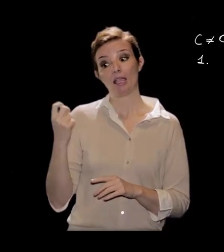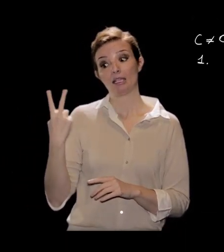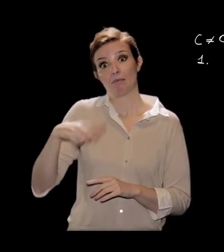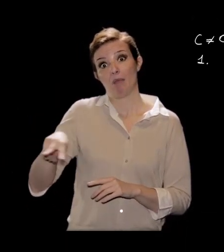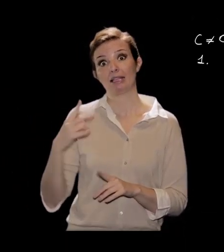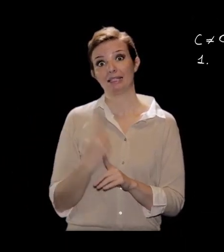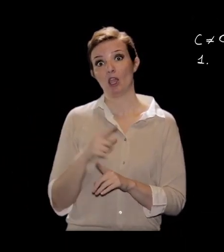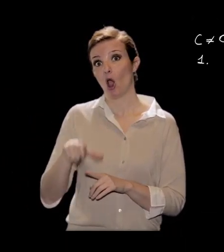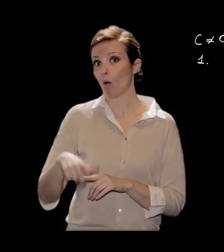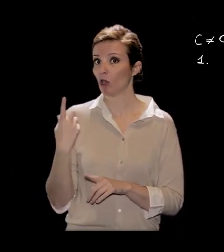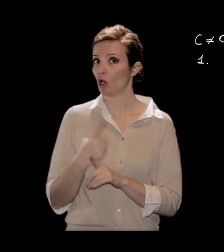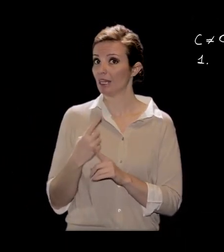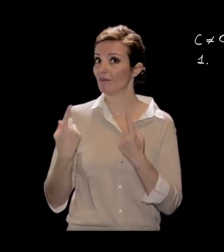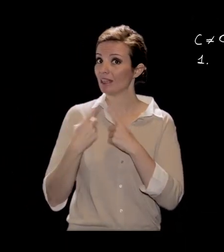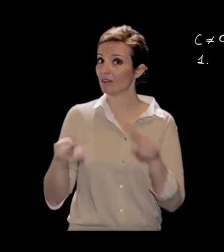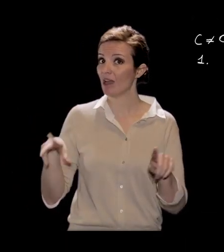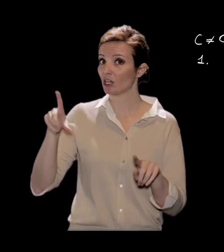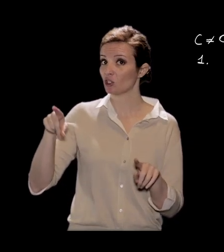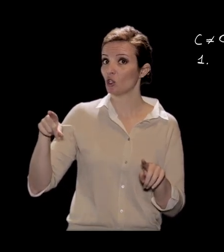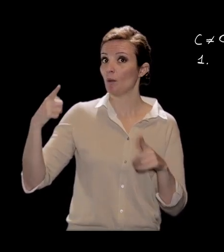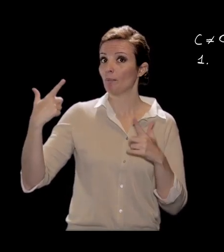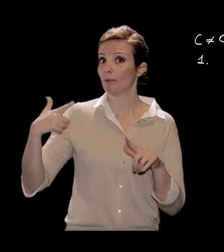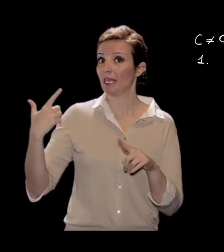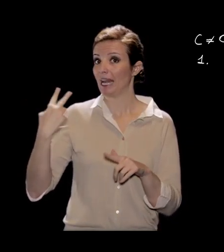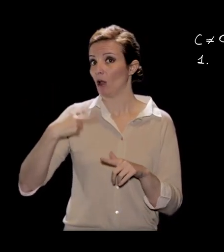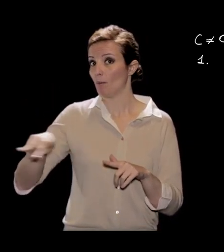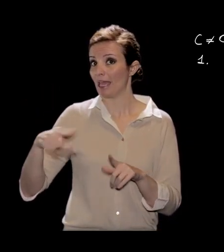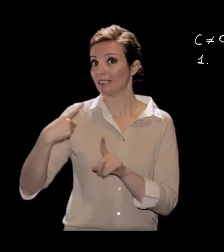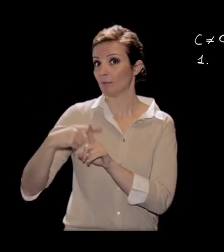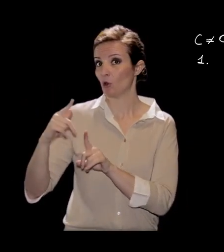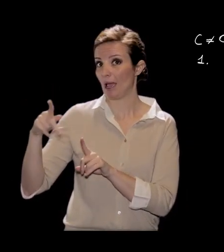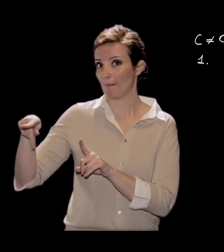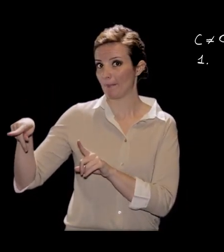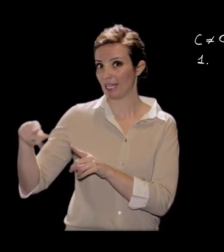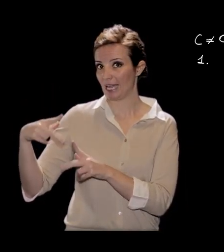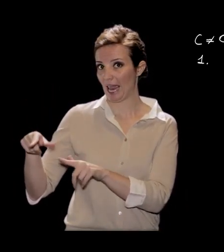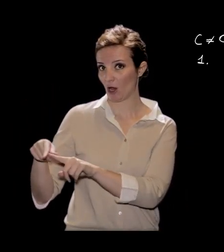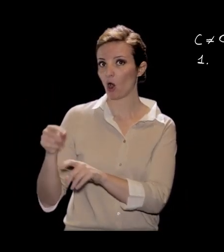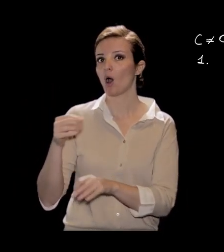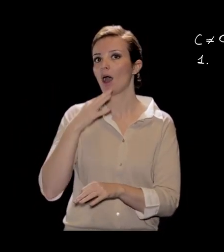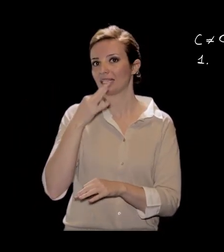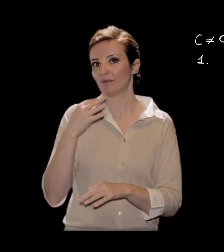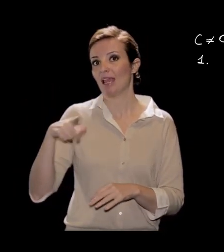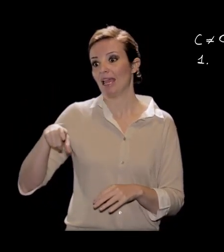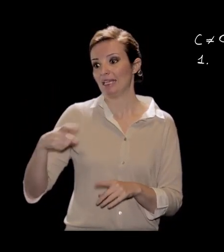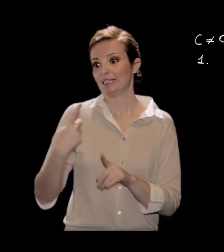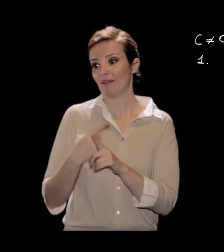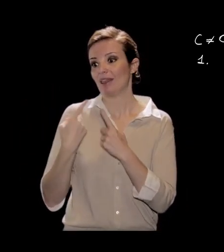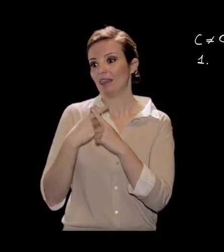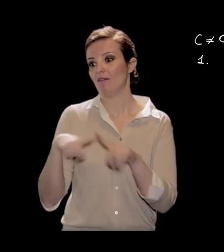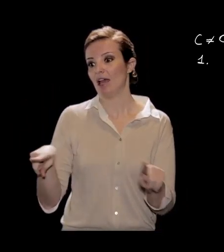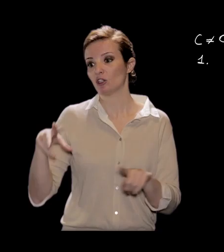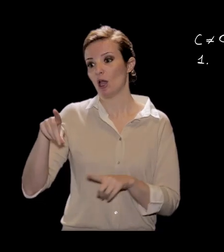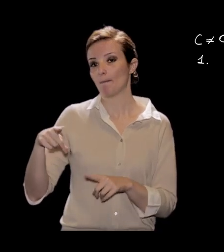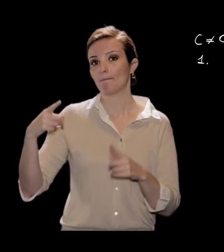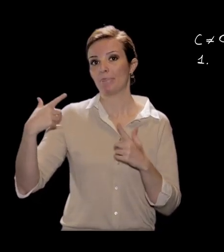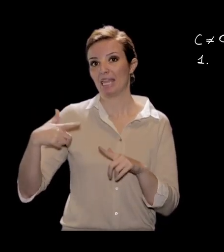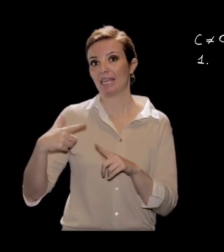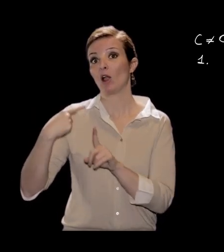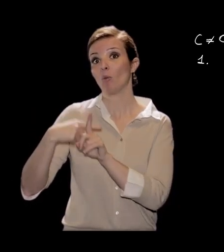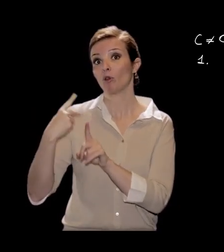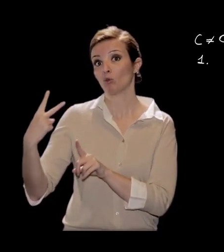essere diverso da pi greco mezzi più k pi greco, il che vuol dire x diverso da pi greco più 2k pi